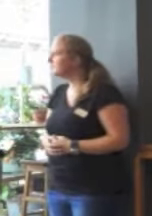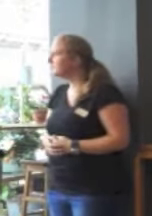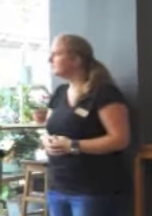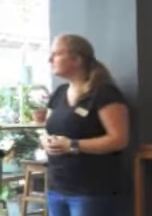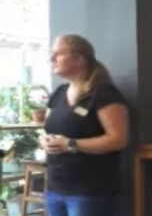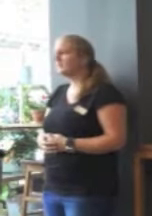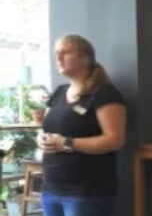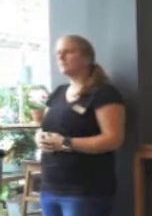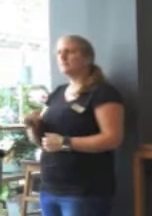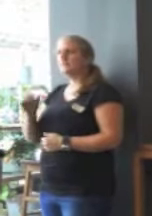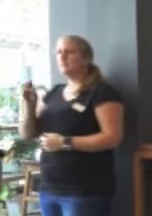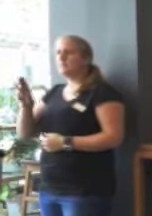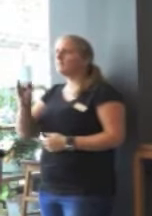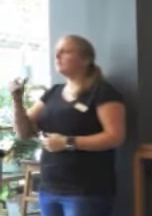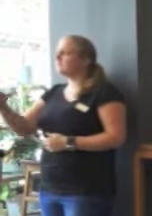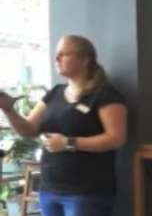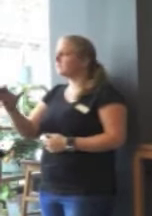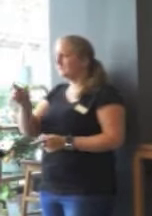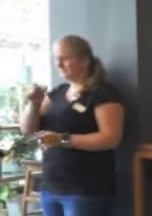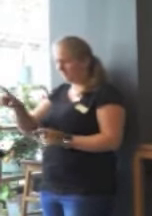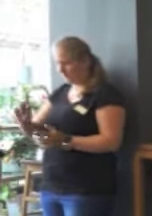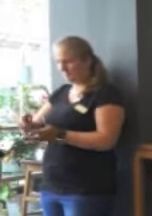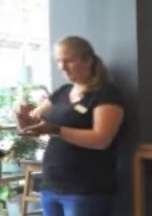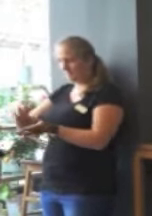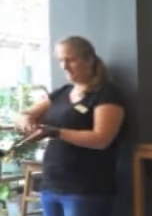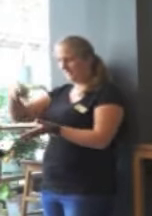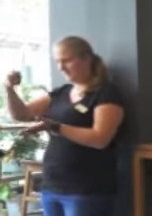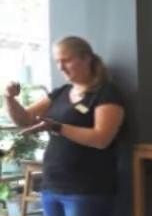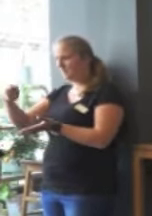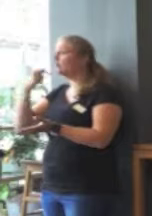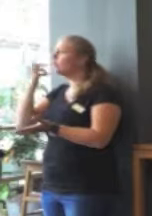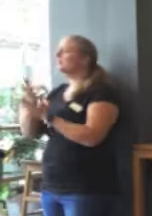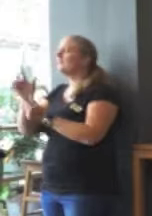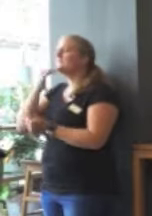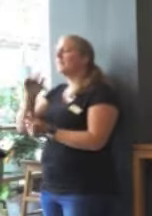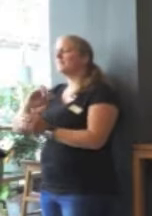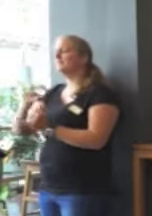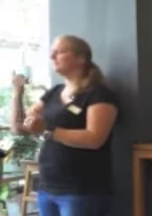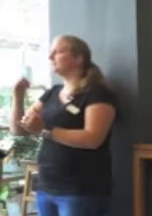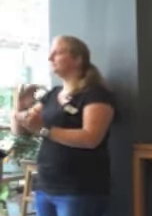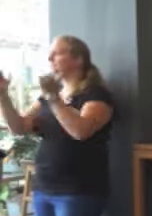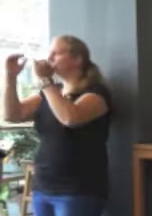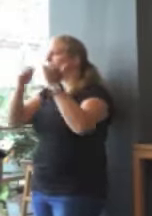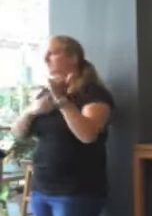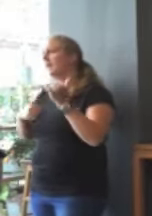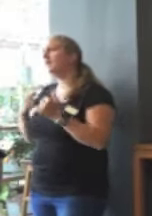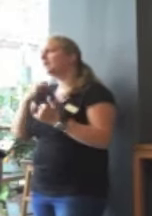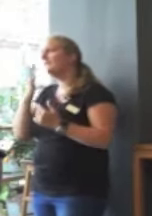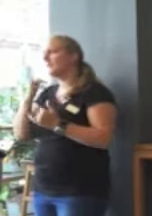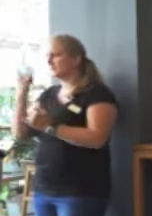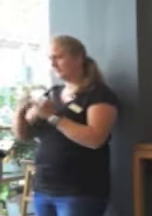De som ytterst fattar besluten, jag sa inte de som ytterst har makten, utan de som ytterst fattar besluten. politiker på